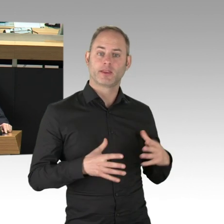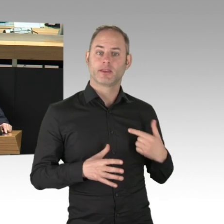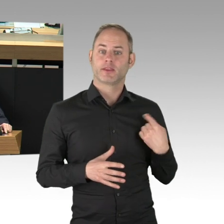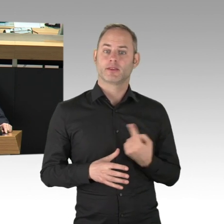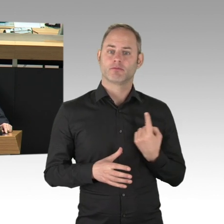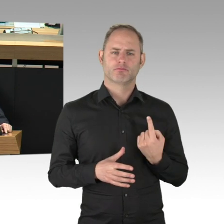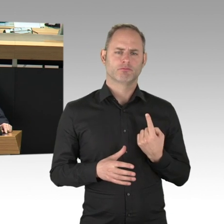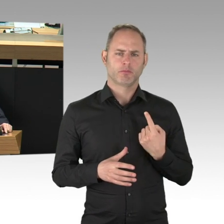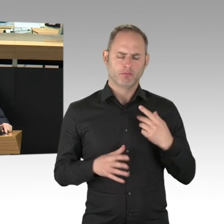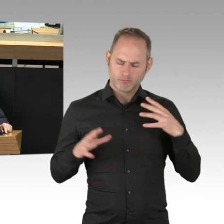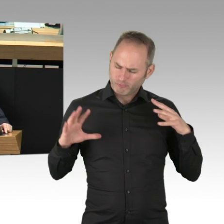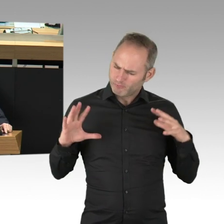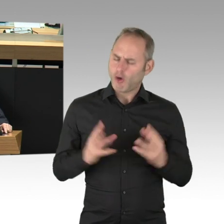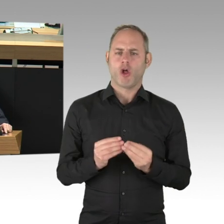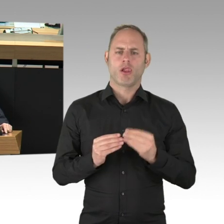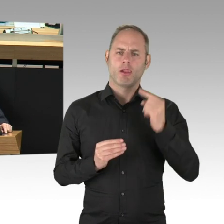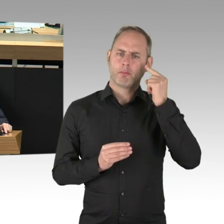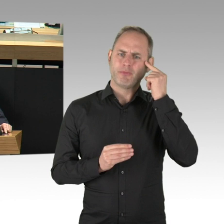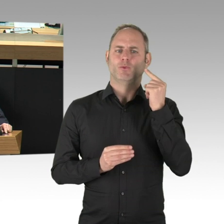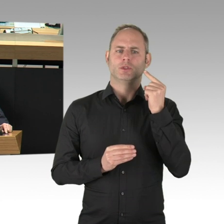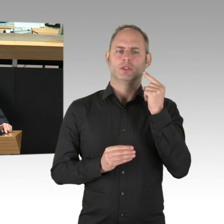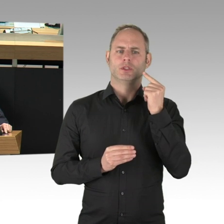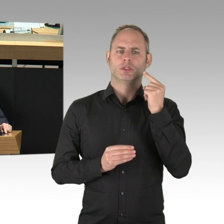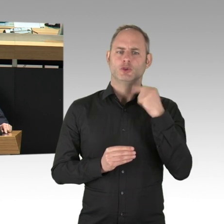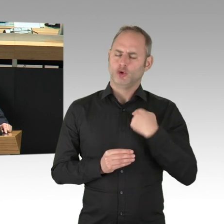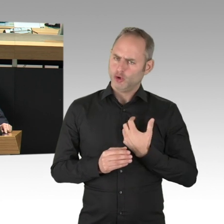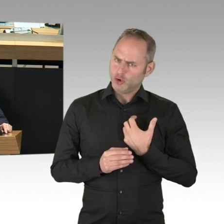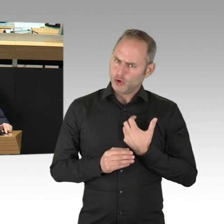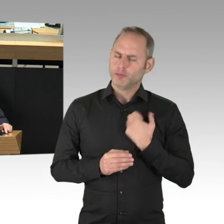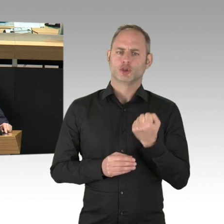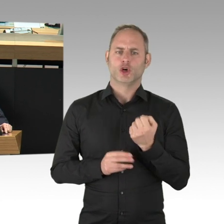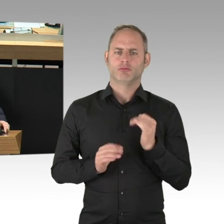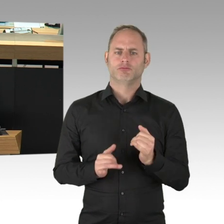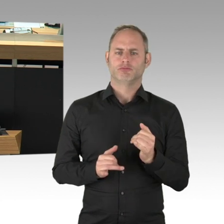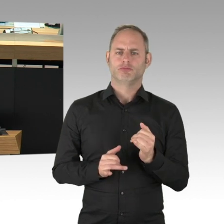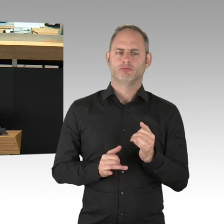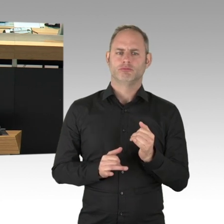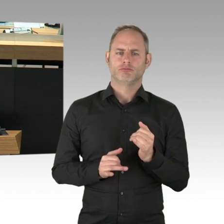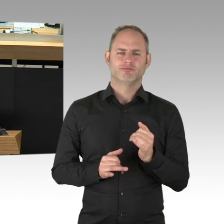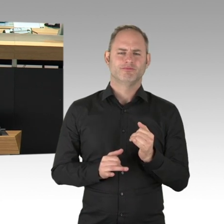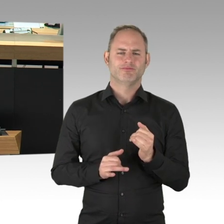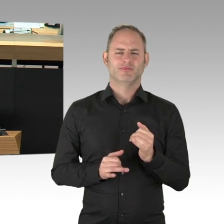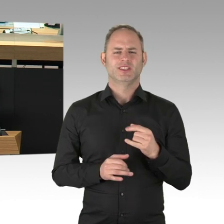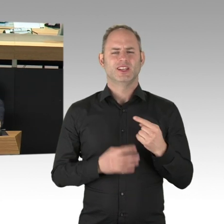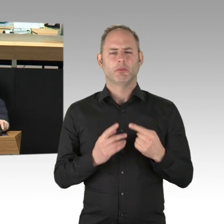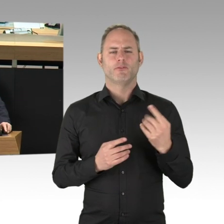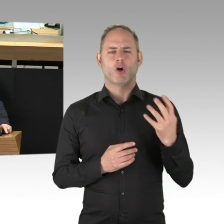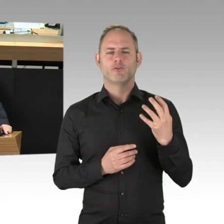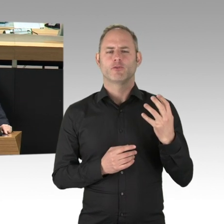von Antisemitismusvorwürfen aus dem Munde unserer politischen Gegner absolut gar nichts.